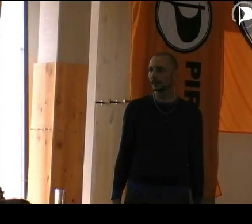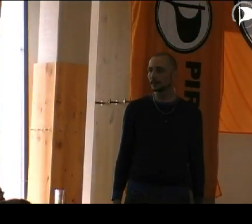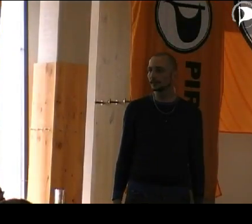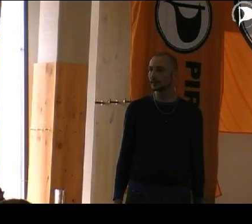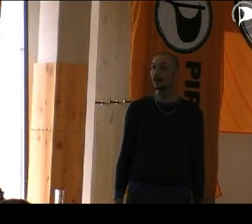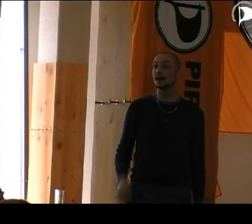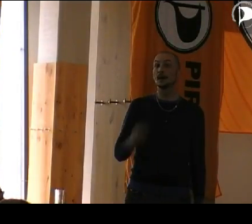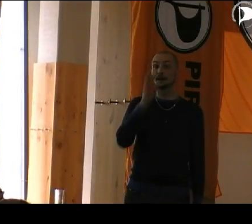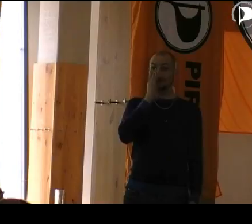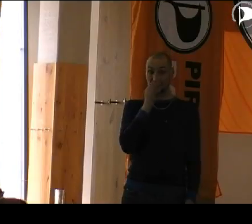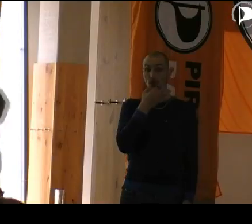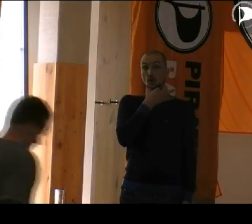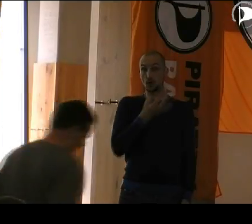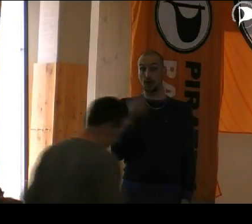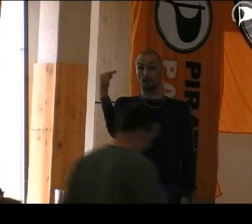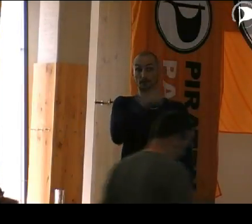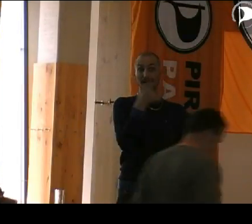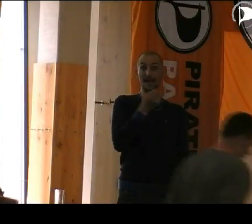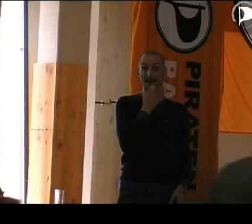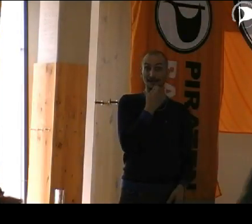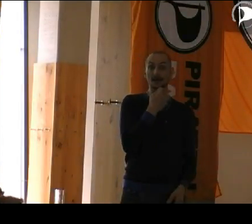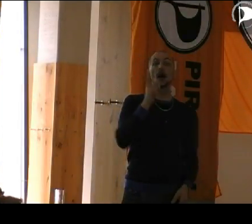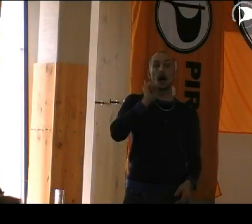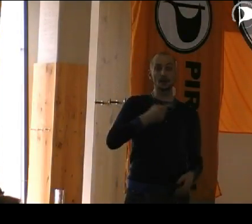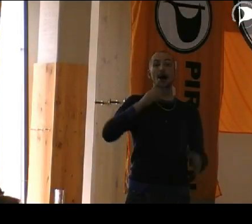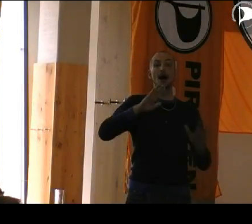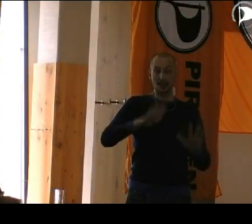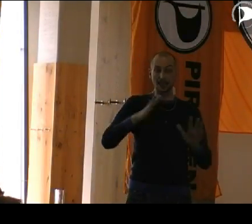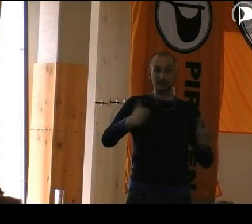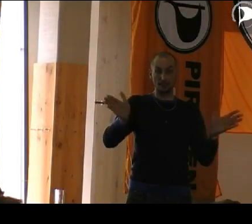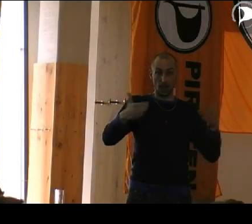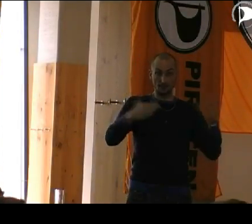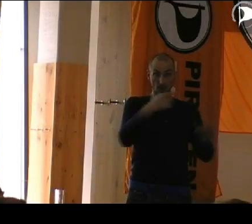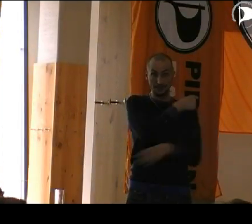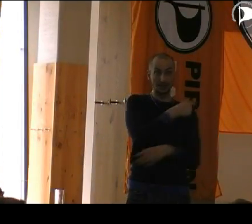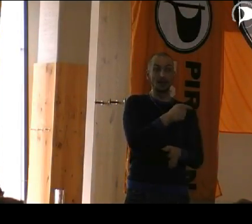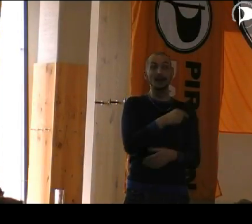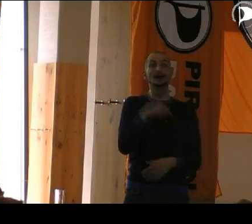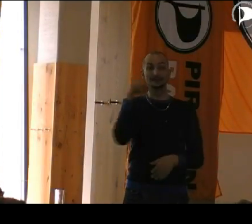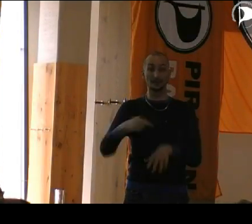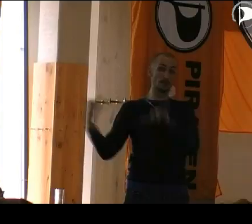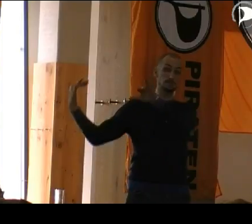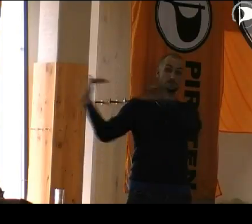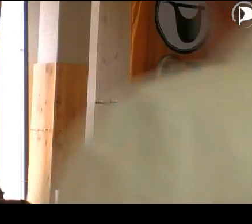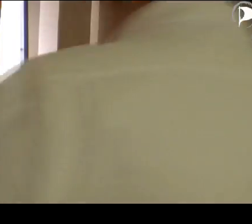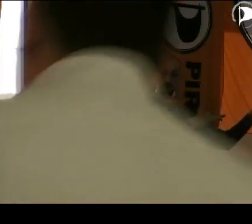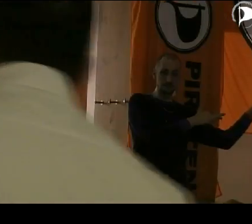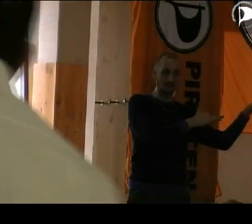weiß noch jemand hat es gibt noch was zu essen gemeinsam irgendwann auf einfach nur zwei von ihnen